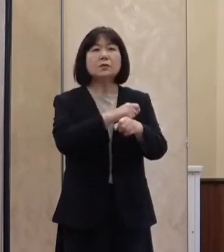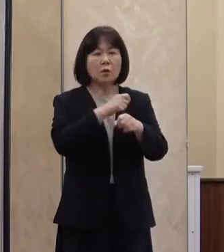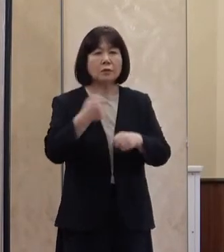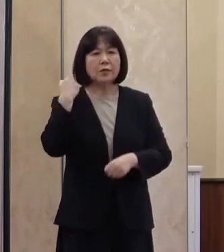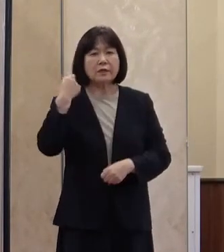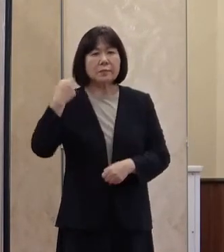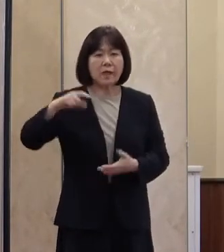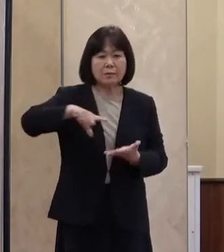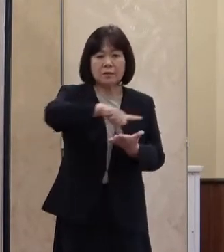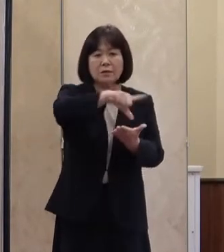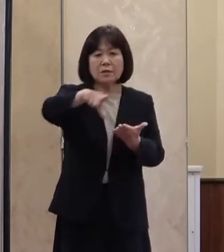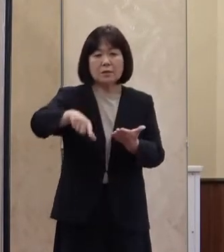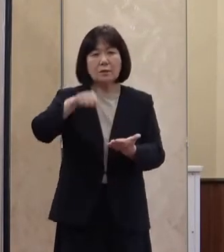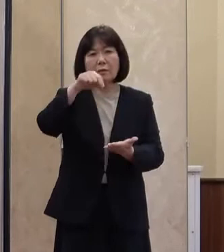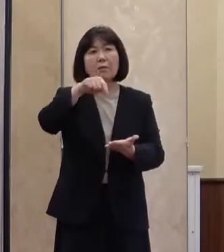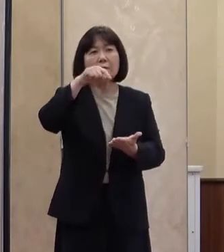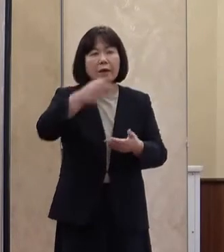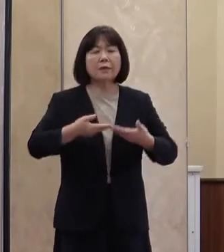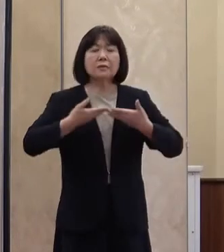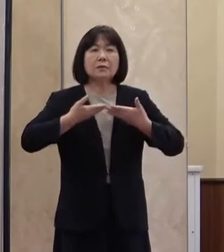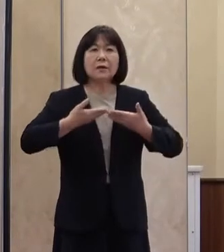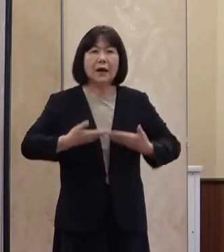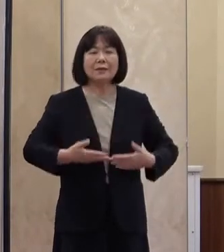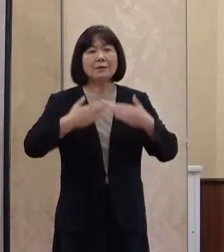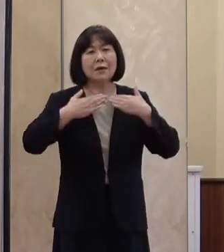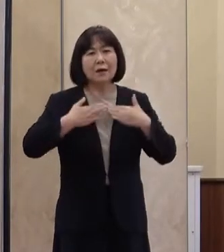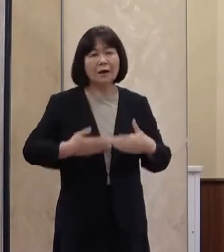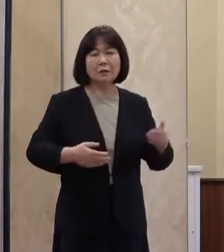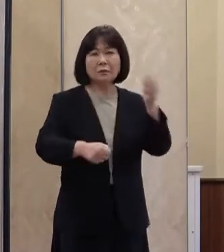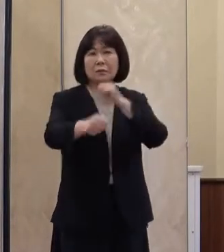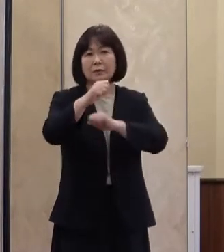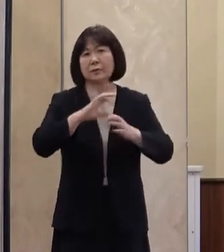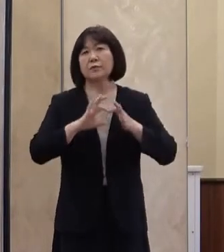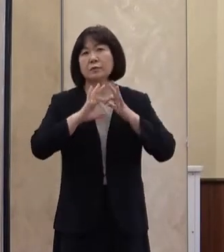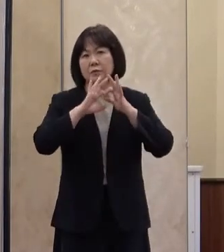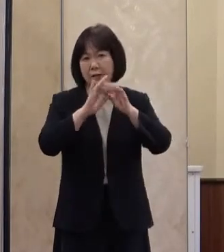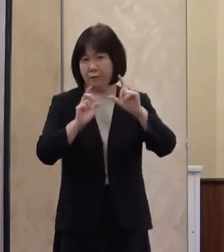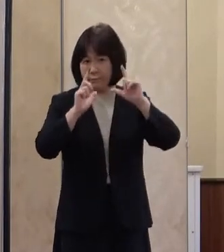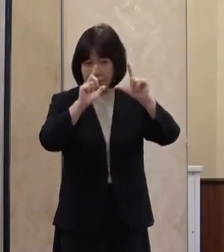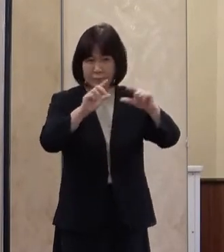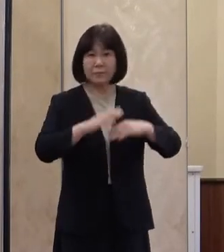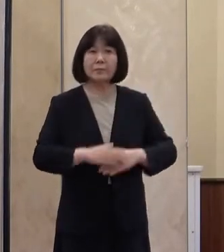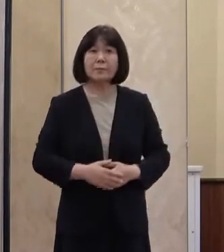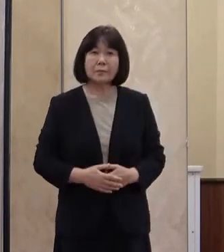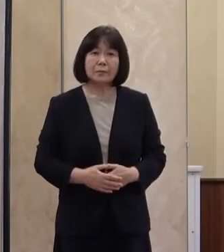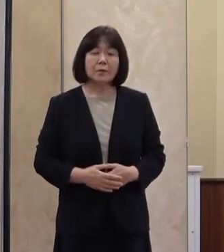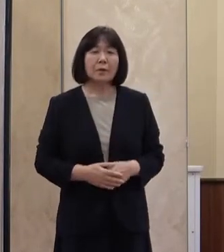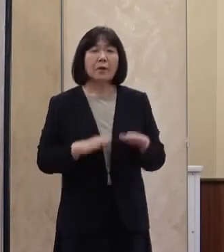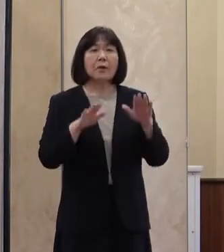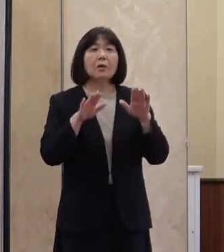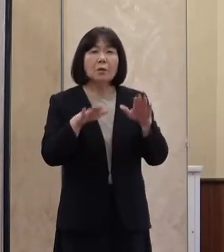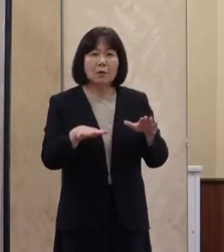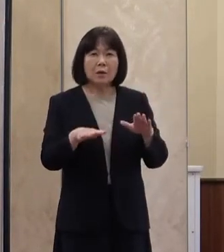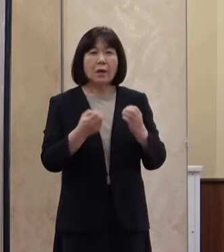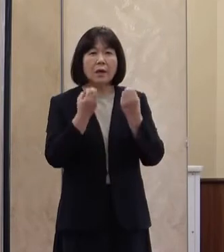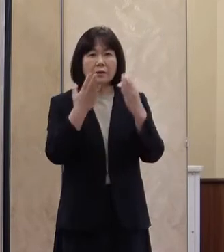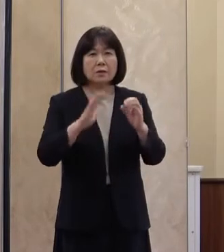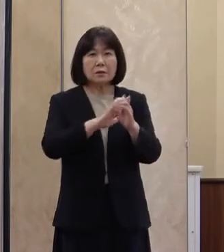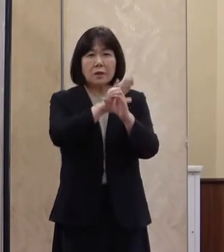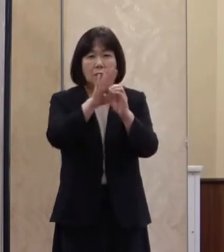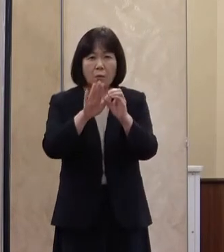地区における安全安心の取り組みについてです。今回この新型コロナ